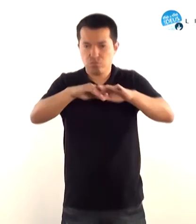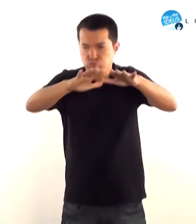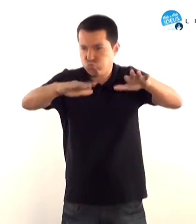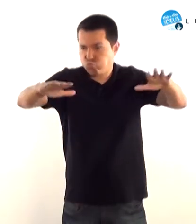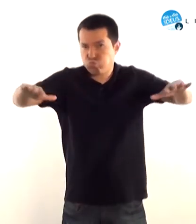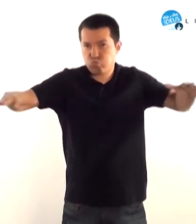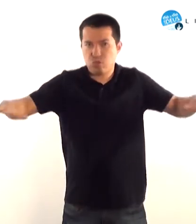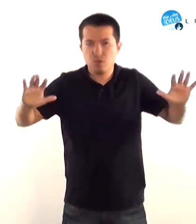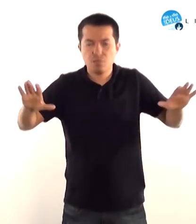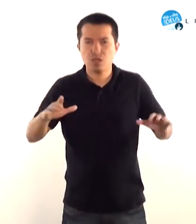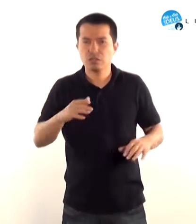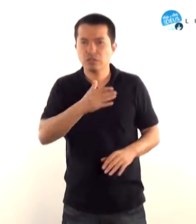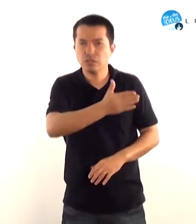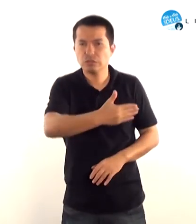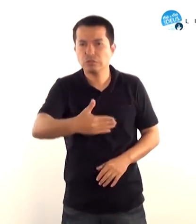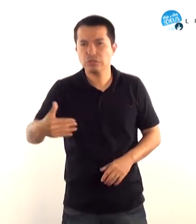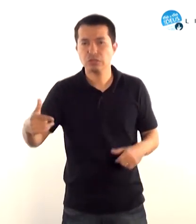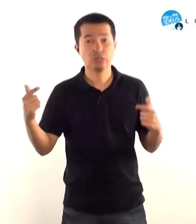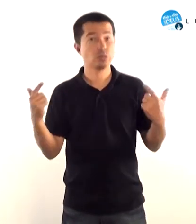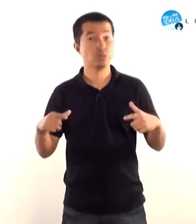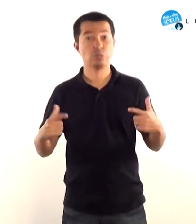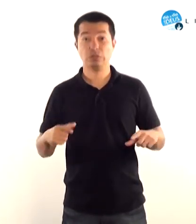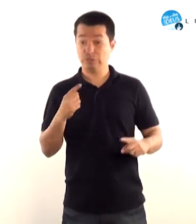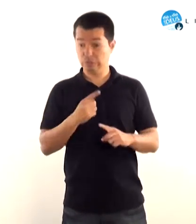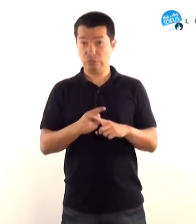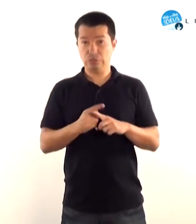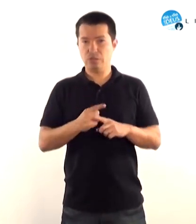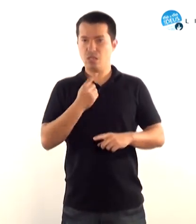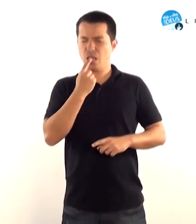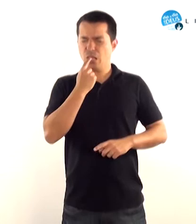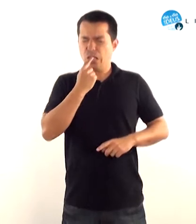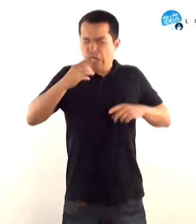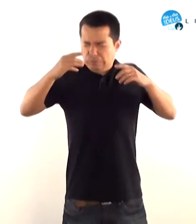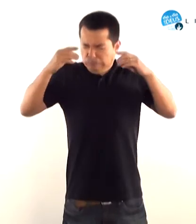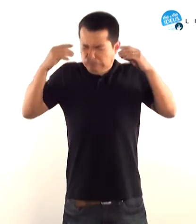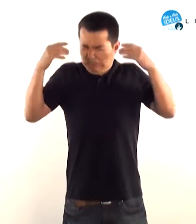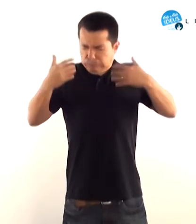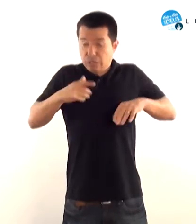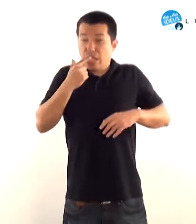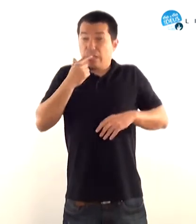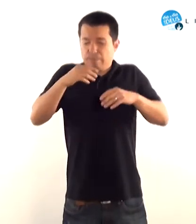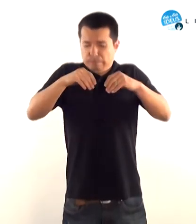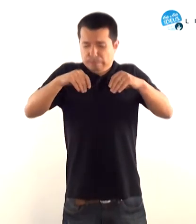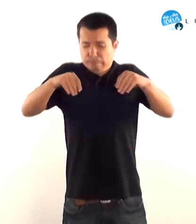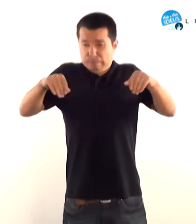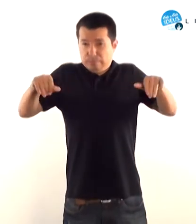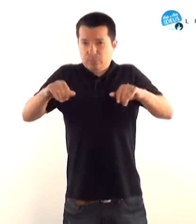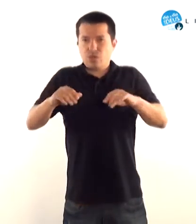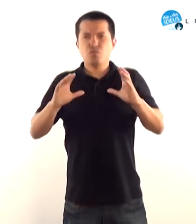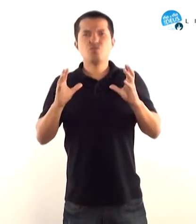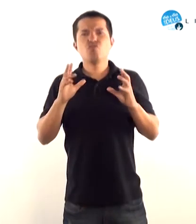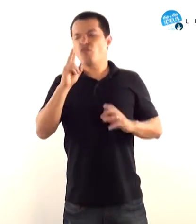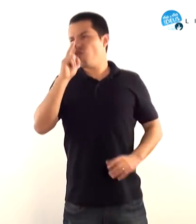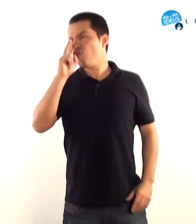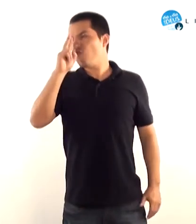Você já viu um mar que não tem peixe? Porque tem tanto sal naquele mar que nenhum peixe